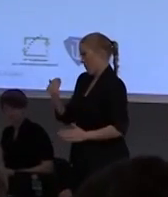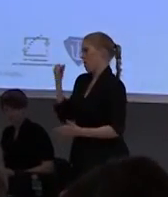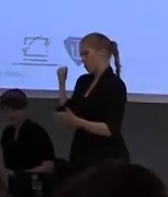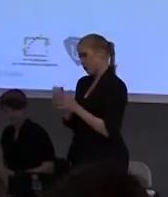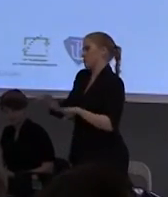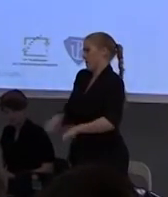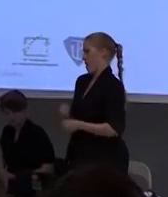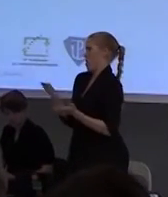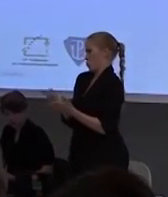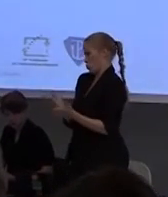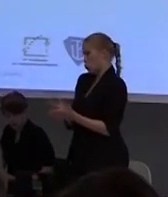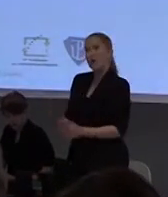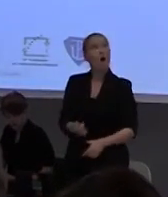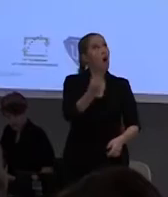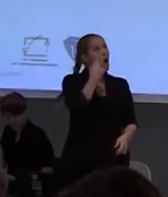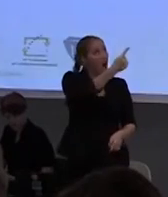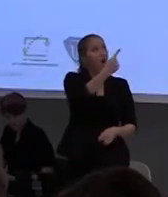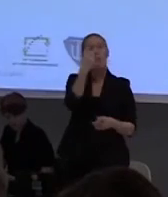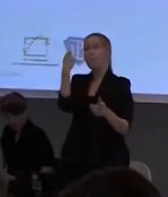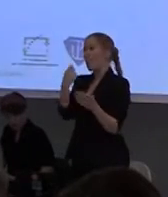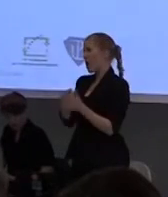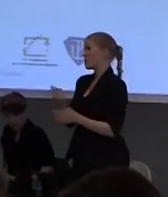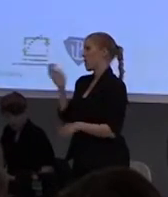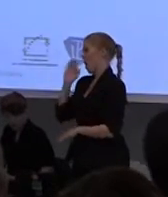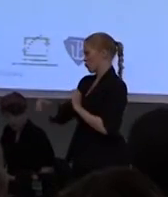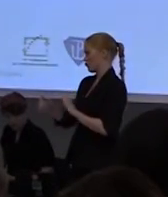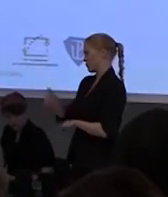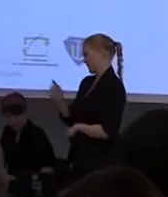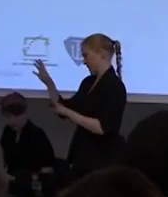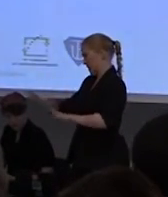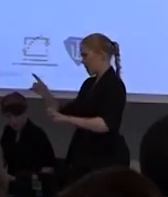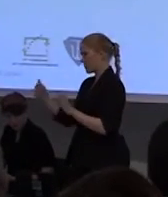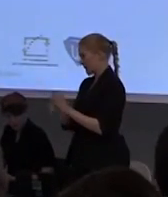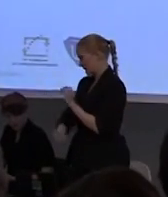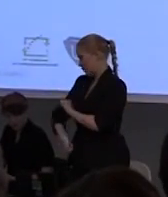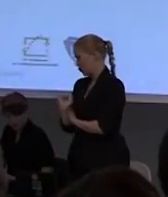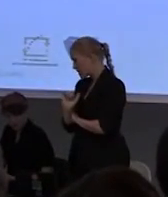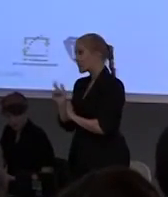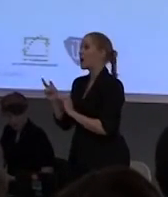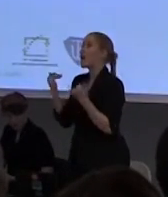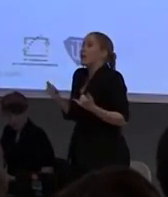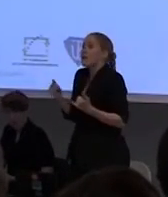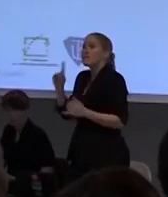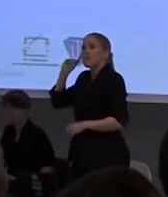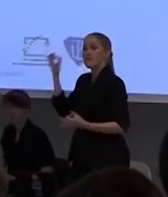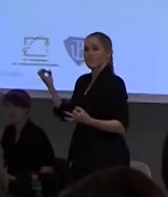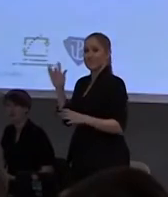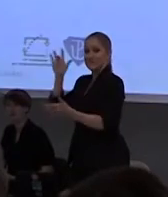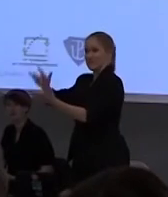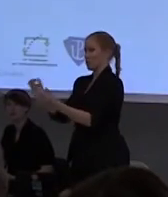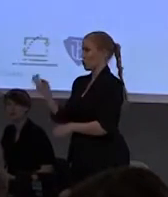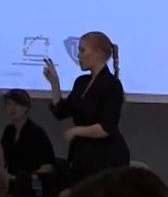tvrdý zákon přece zákon platí. Ta část, kvůli které tady my dneska hlavně jsme, tedy paragraf 16 je účinná